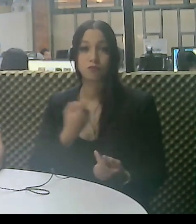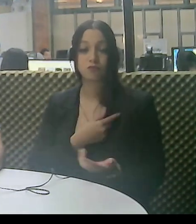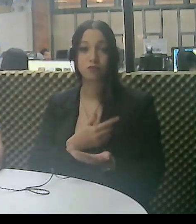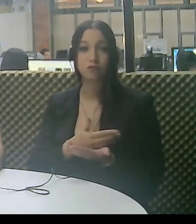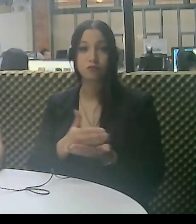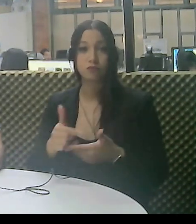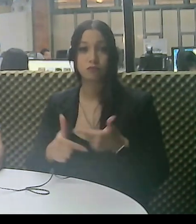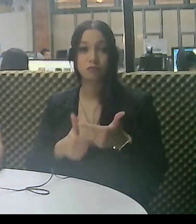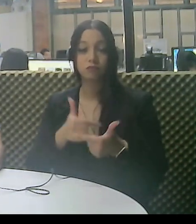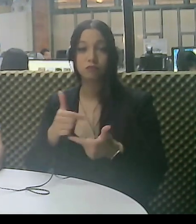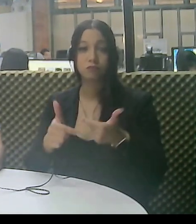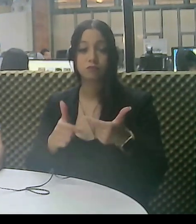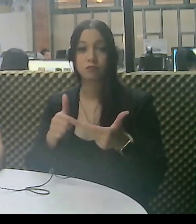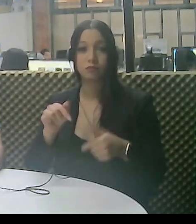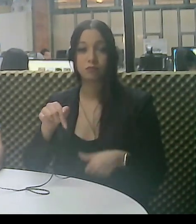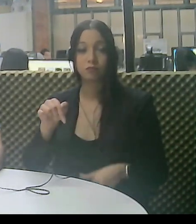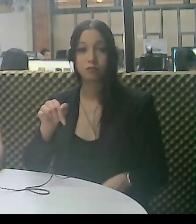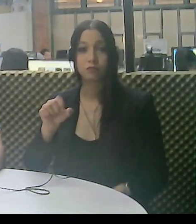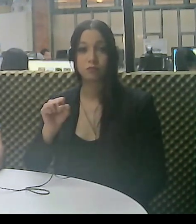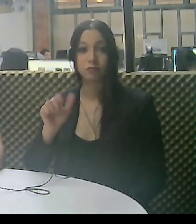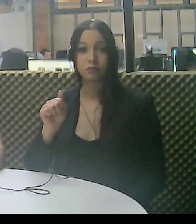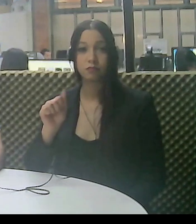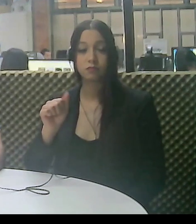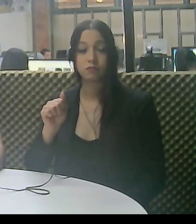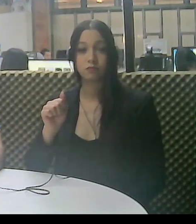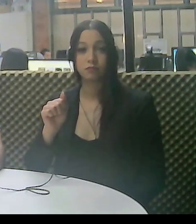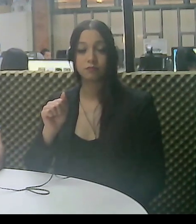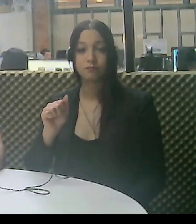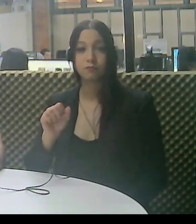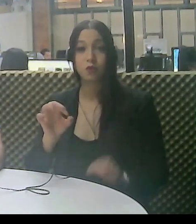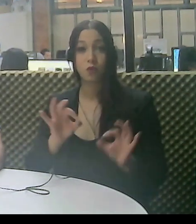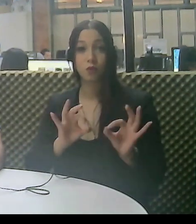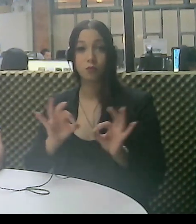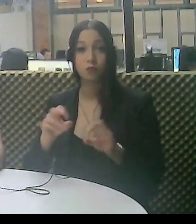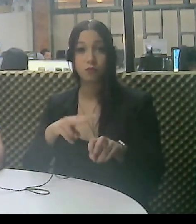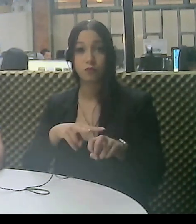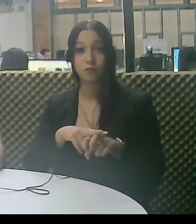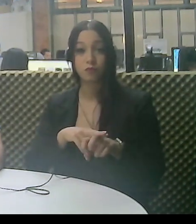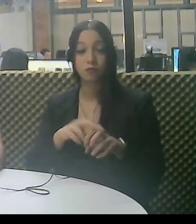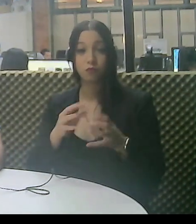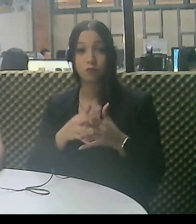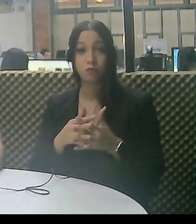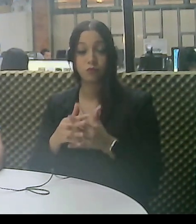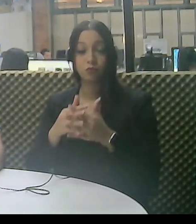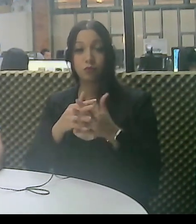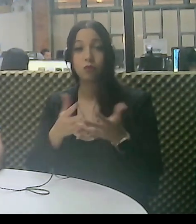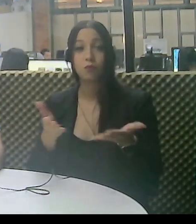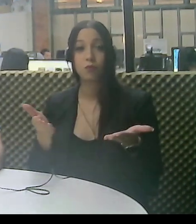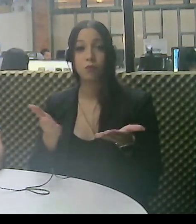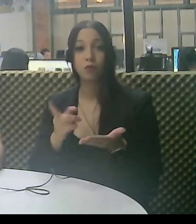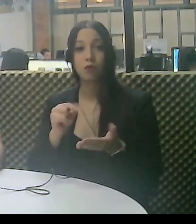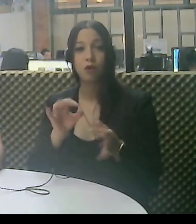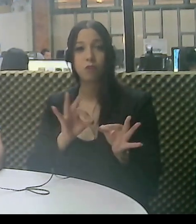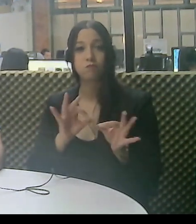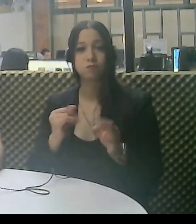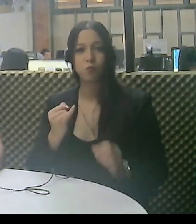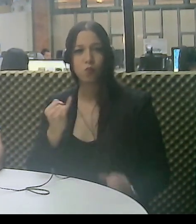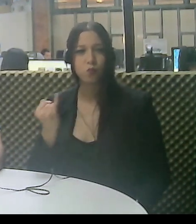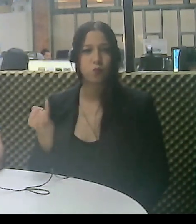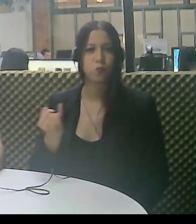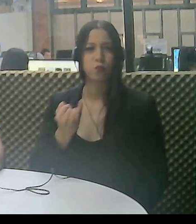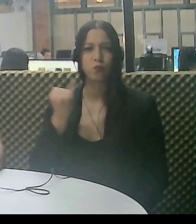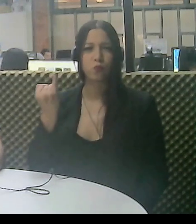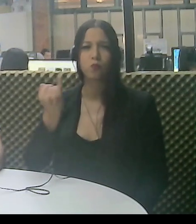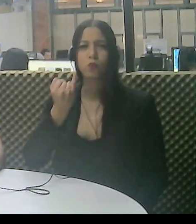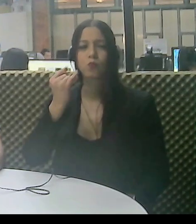nosso trabalho aqui no CEASA. O projeto do Castra Móvel Itinerante, para mim, hoje é um dos projetos mais importantes,